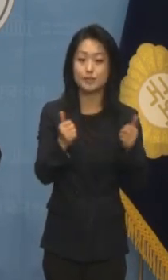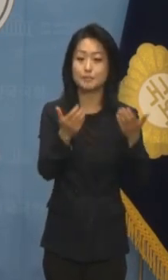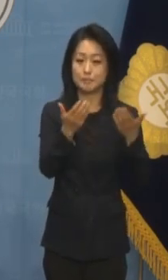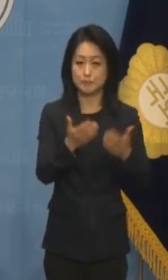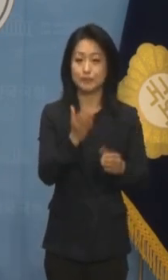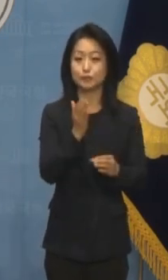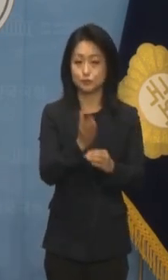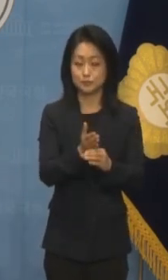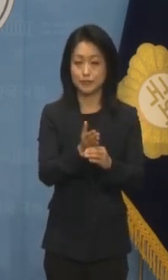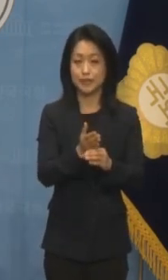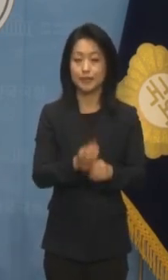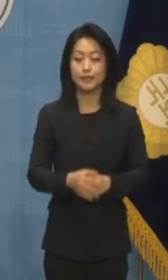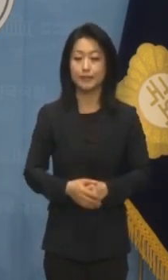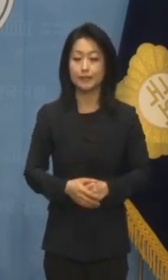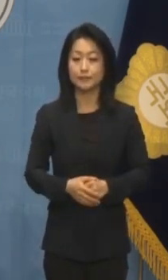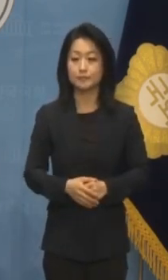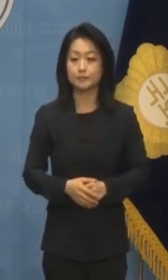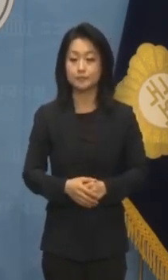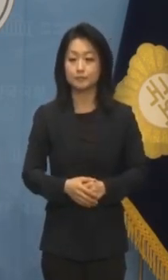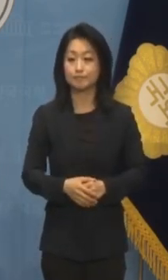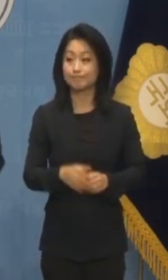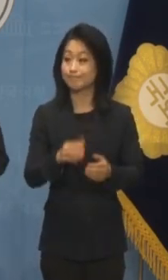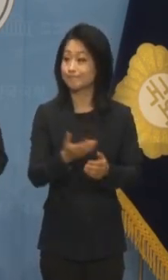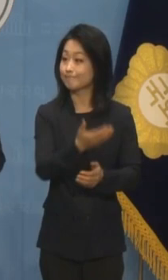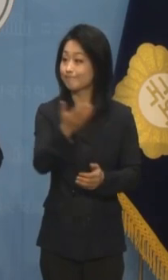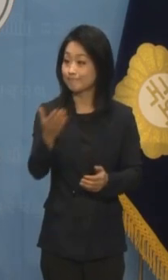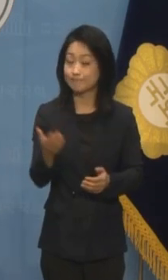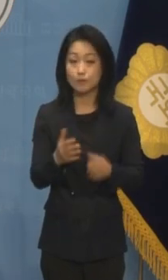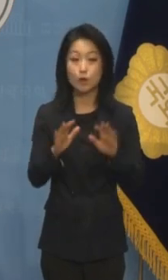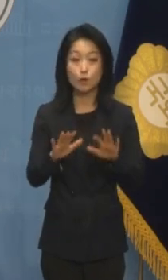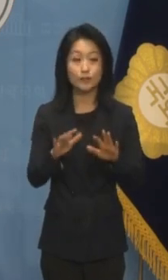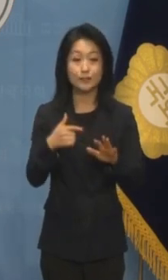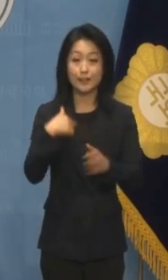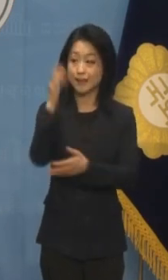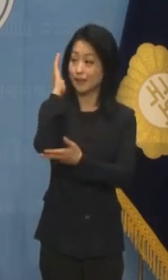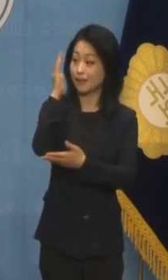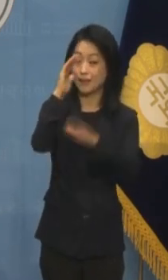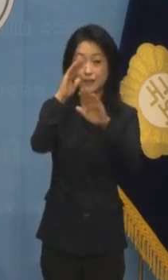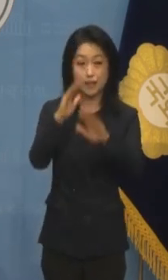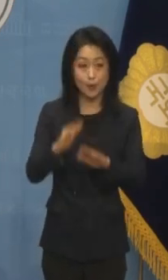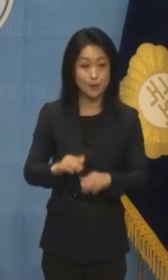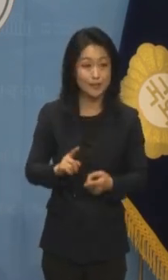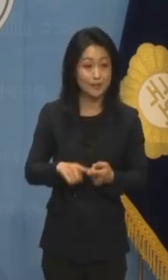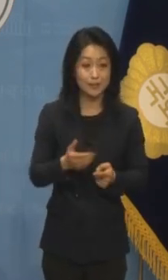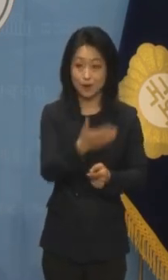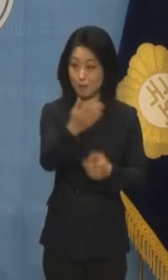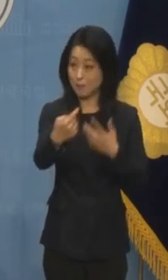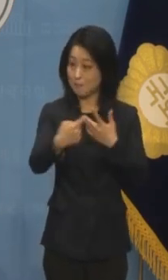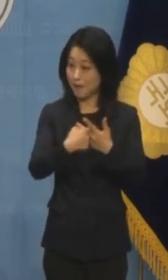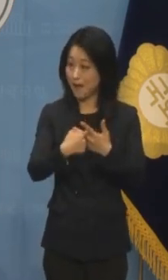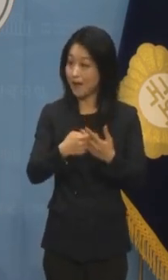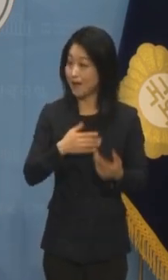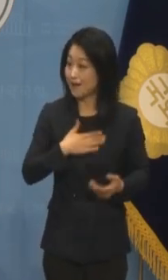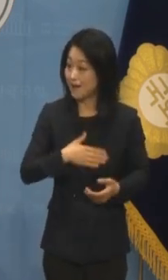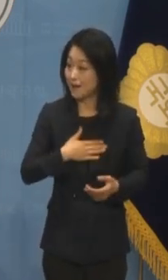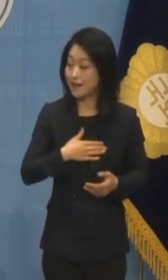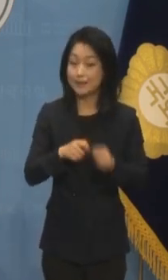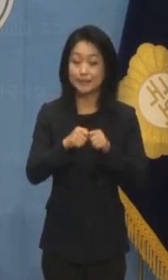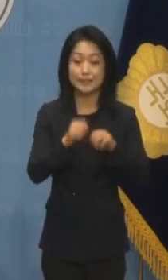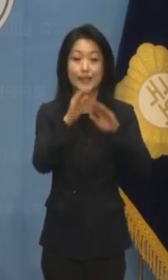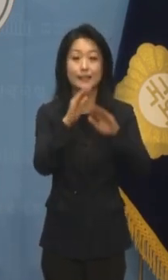받고 있는 내용입니다. 대강 지금 오늘 기자회견 내용에 대해서는 기자 여러분들께서 파악이 되셨을 텐데